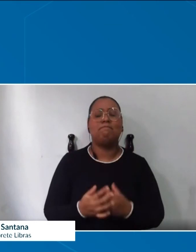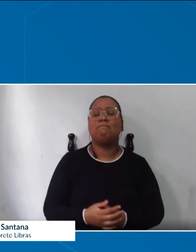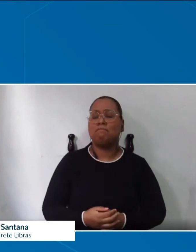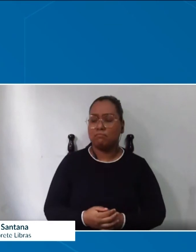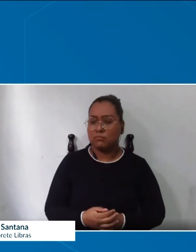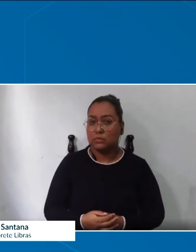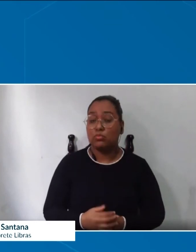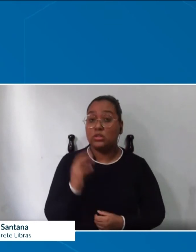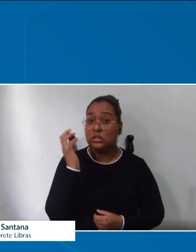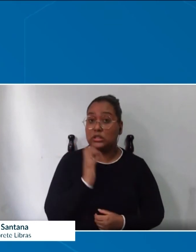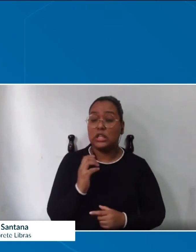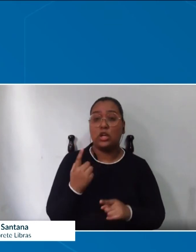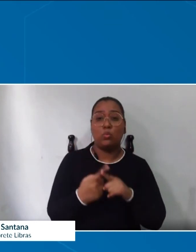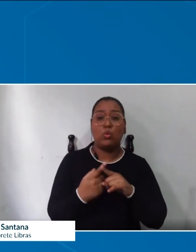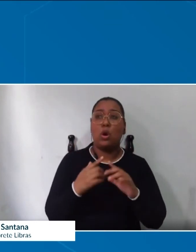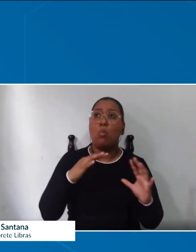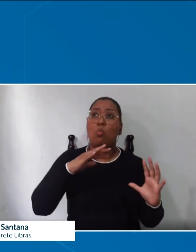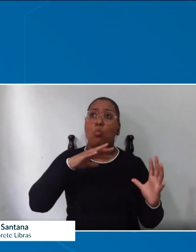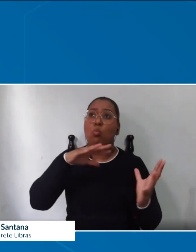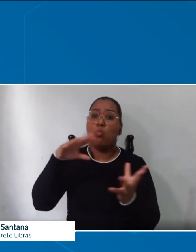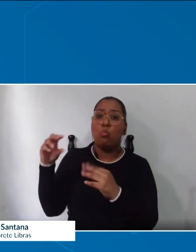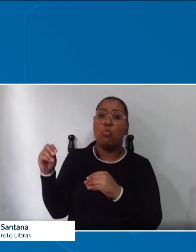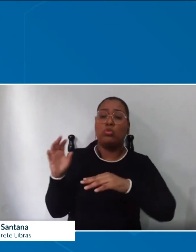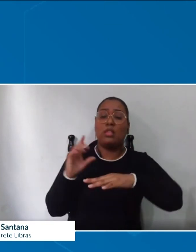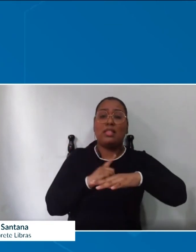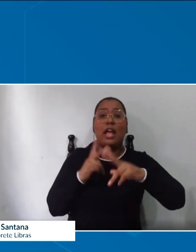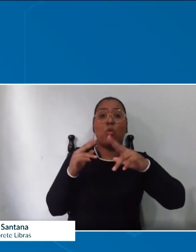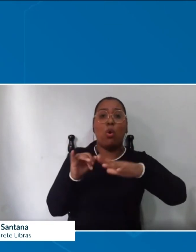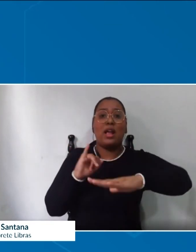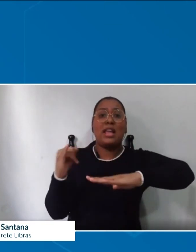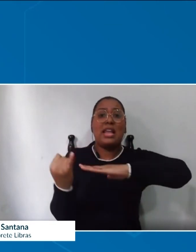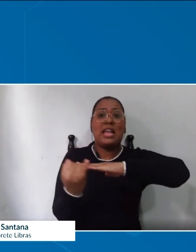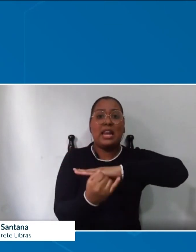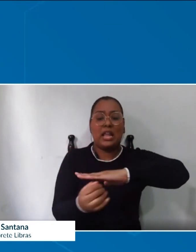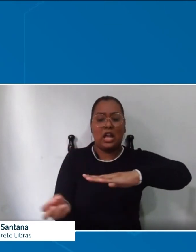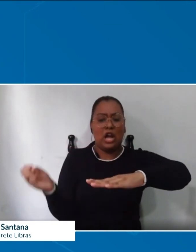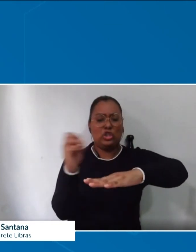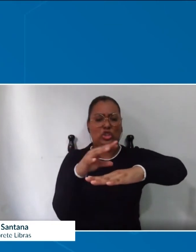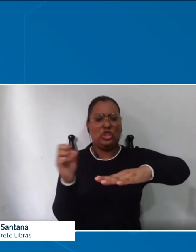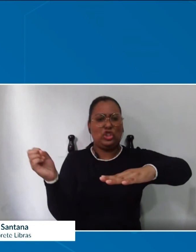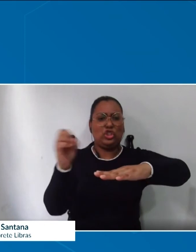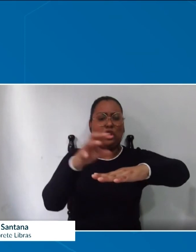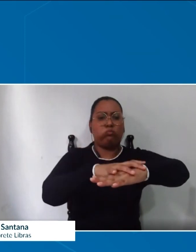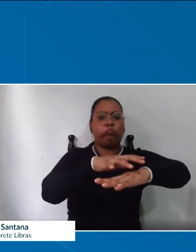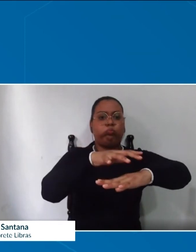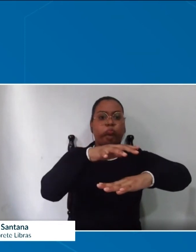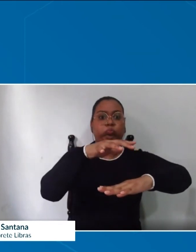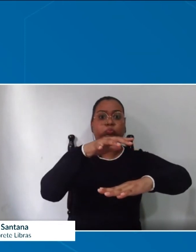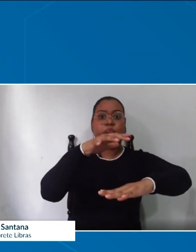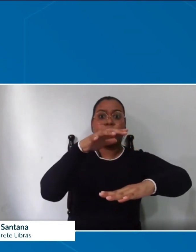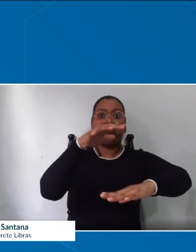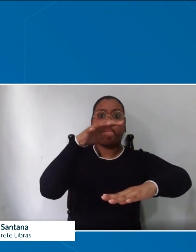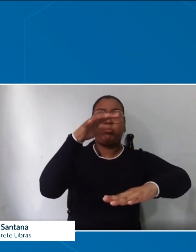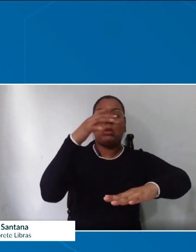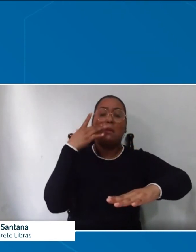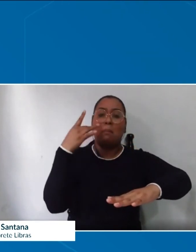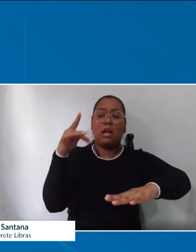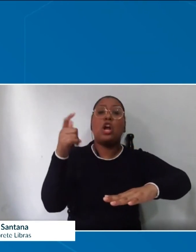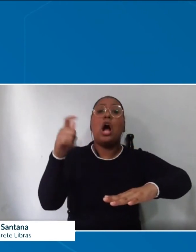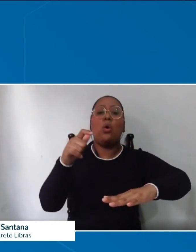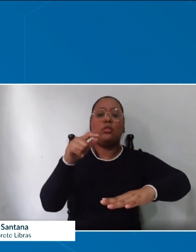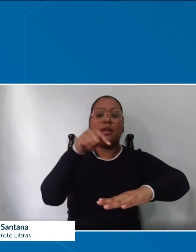que no mundo já tem formado ilhas de depósitos de sacos plásticos, de resíduos plásticos nos